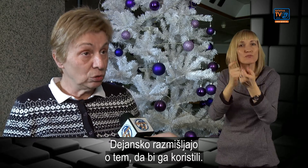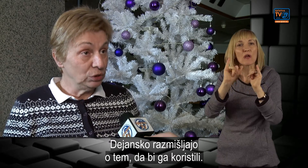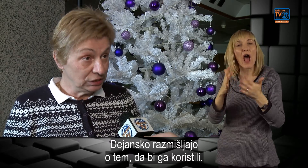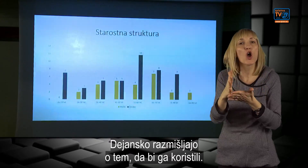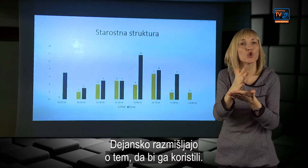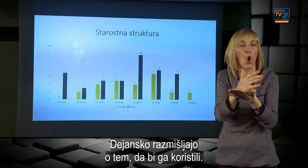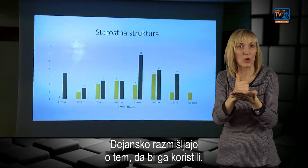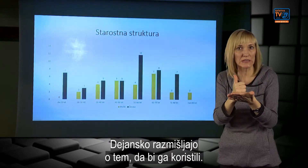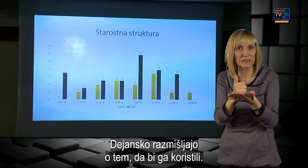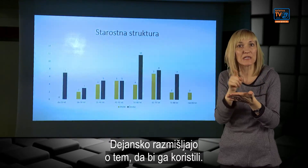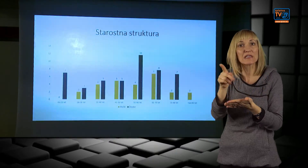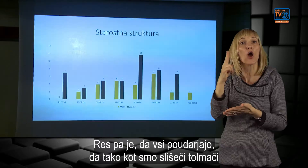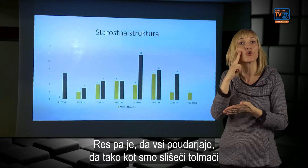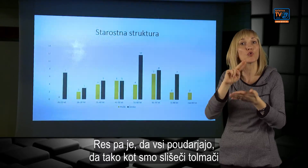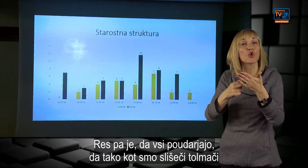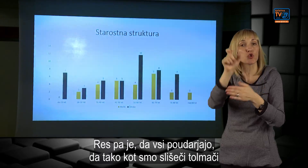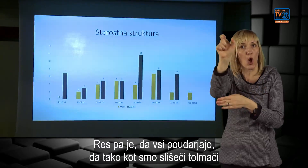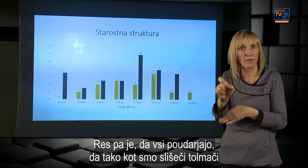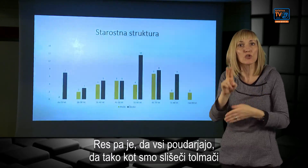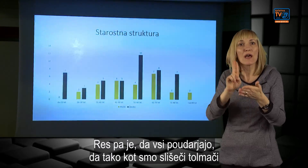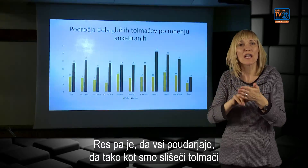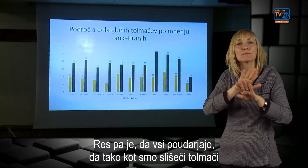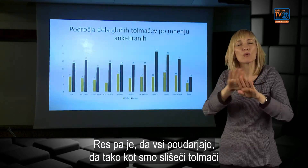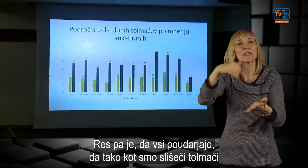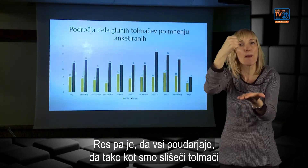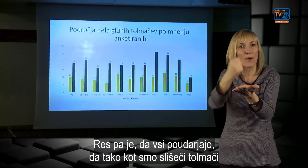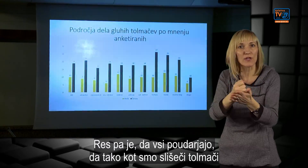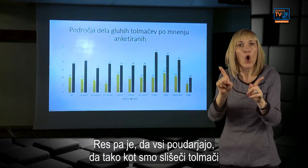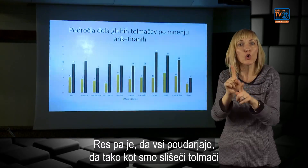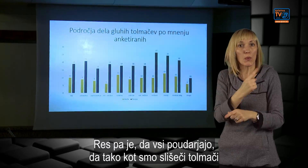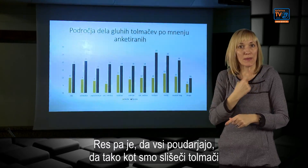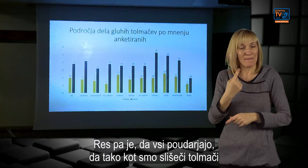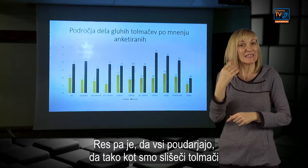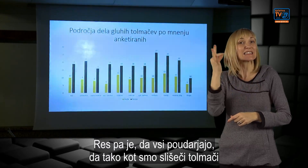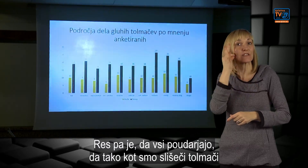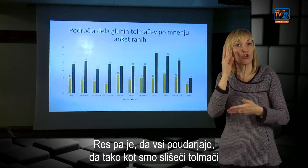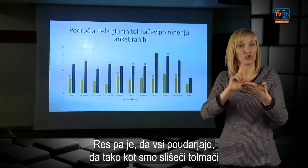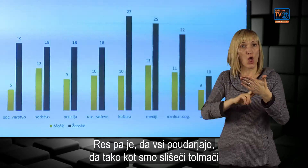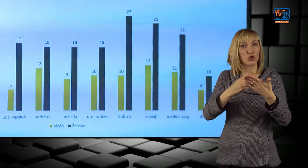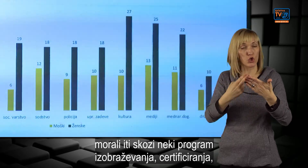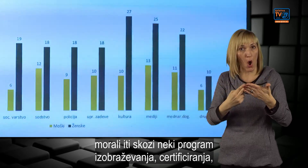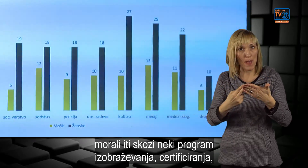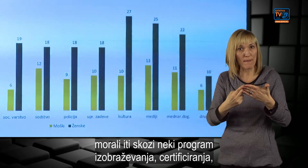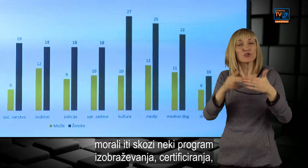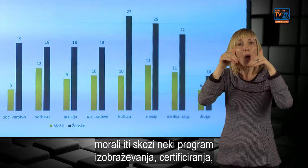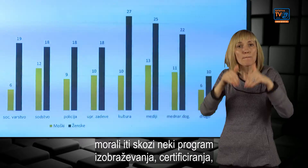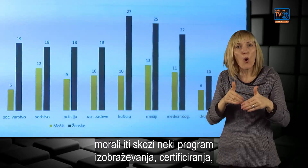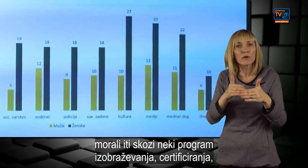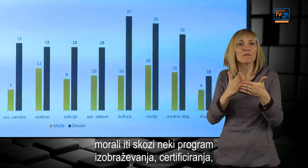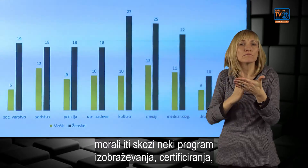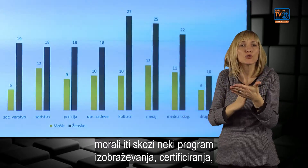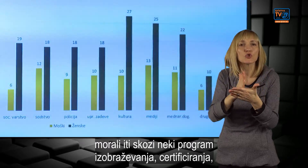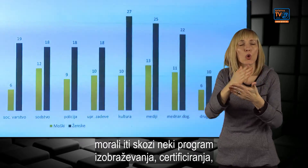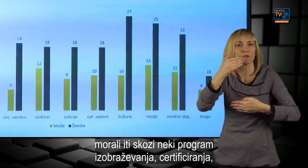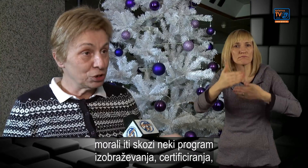bi ga koristili. Res pa je, da vsi poudarjajo, da tako kot smo mi slišeči tolmači morali iti skozi neki